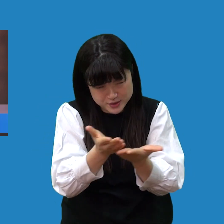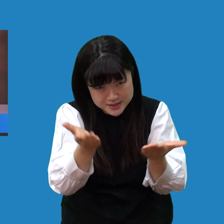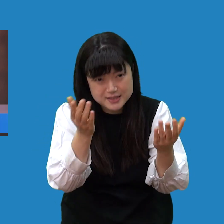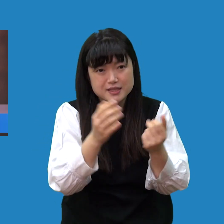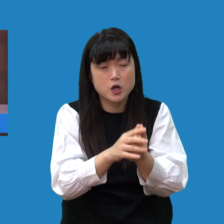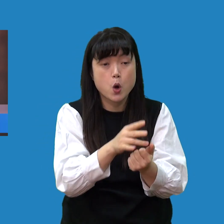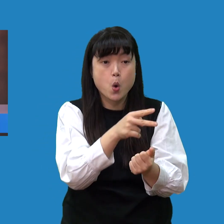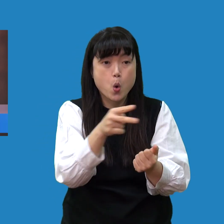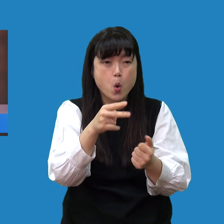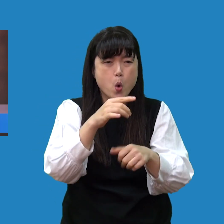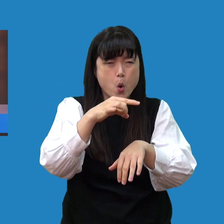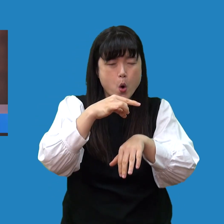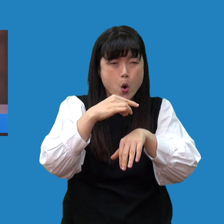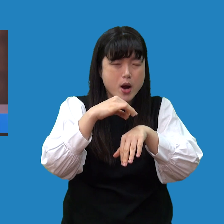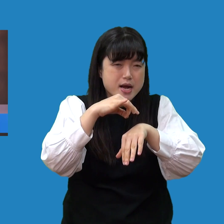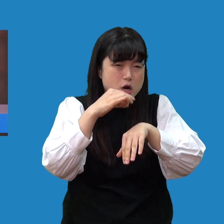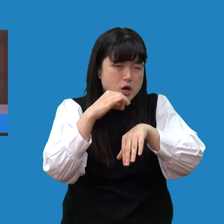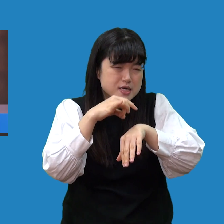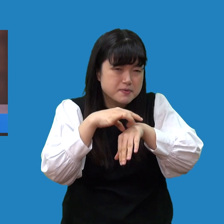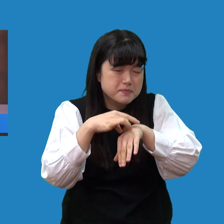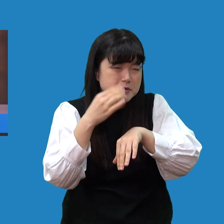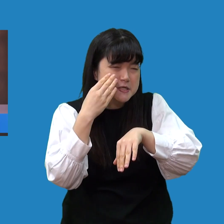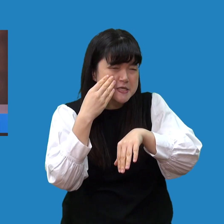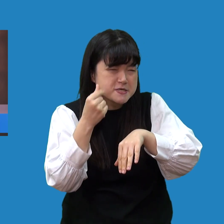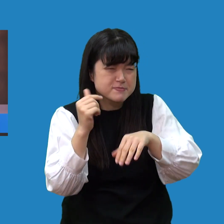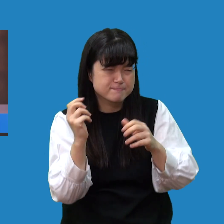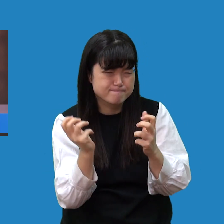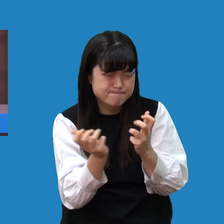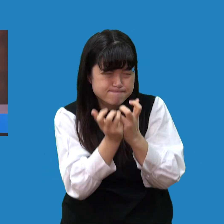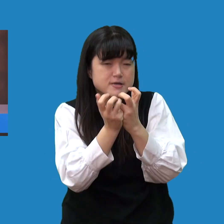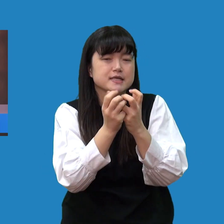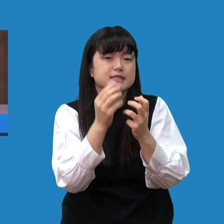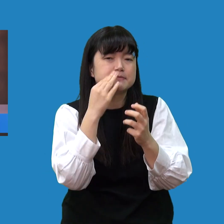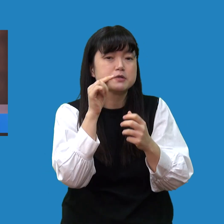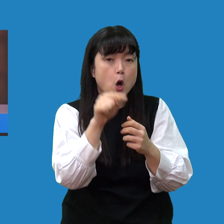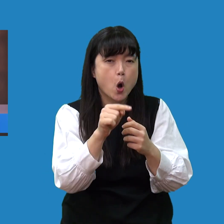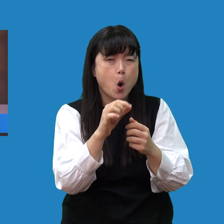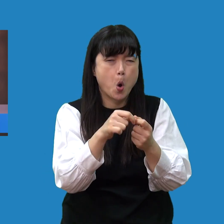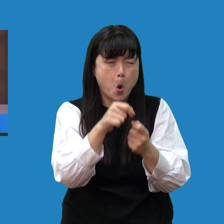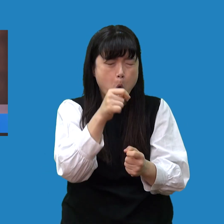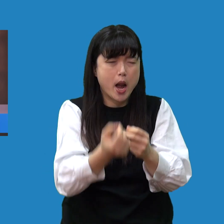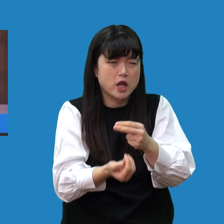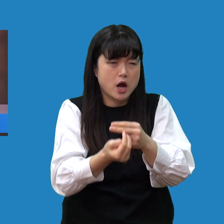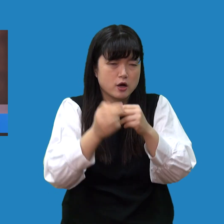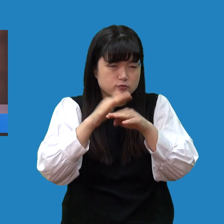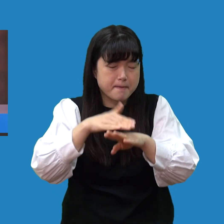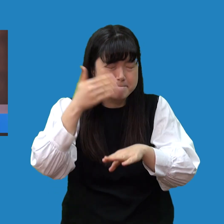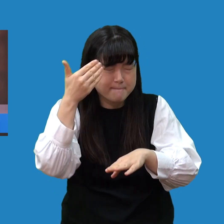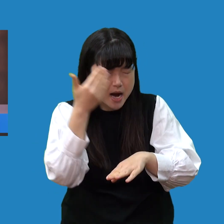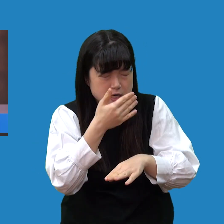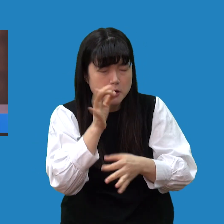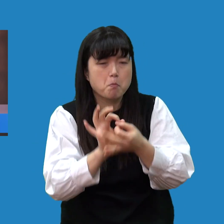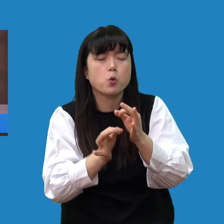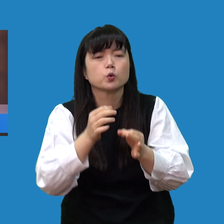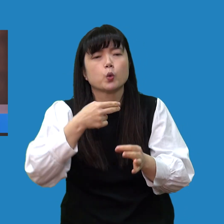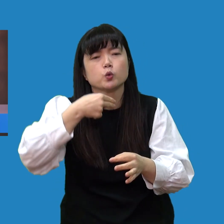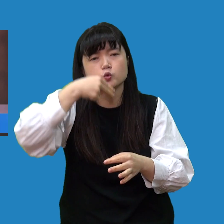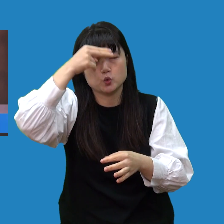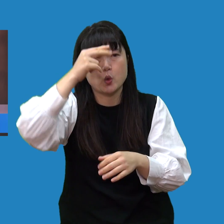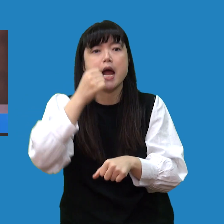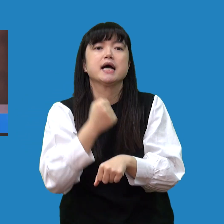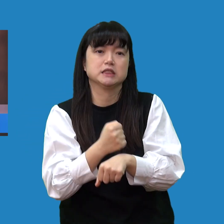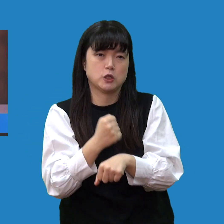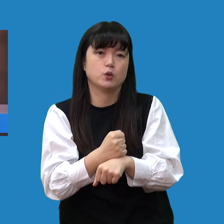베푸시리니 곧 골수가 가득한 기름진 것과 오래 저장하였던 맑은